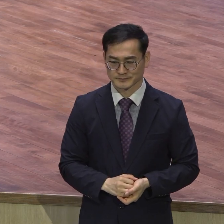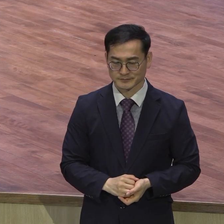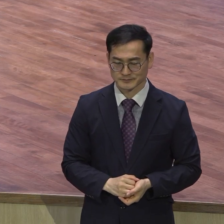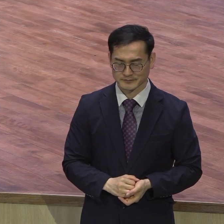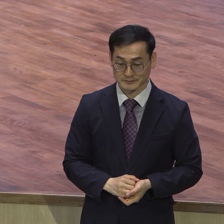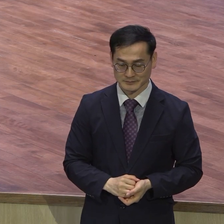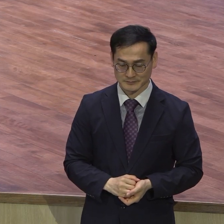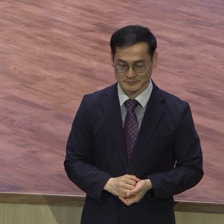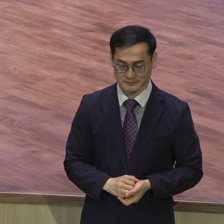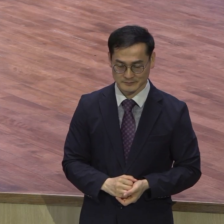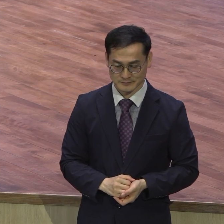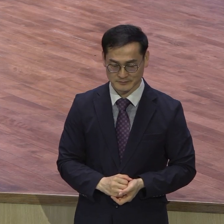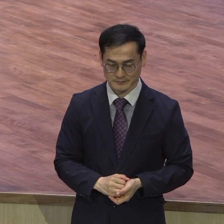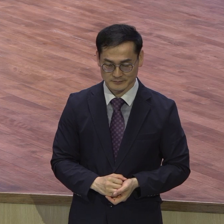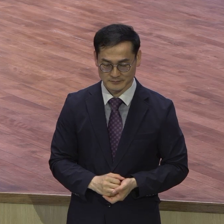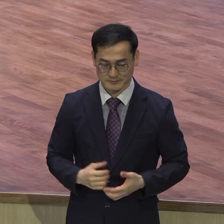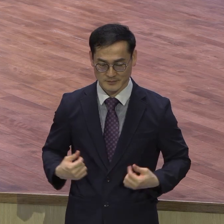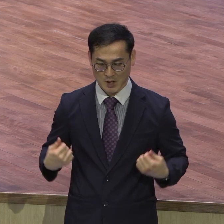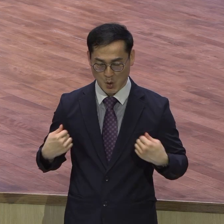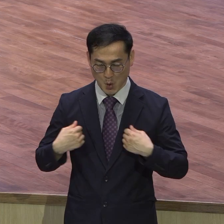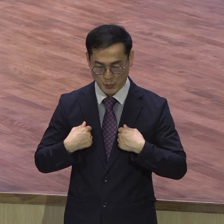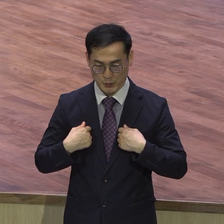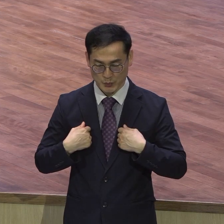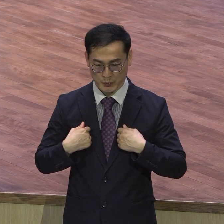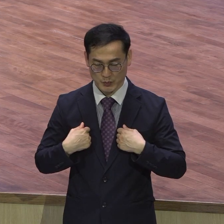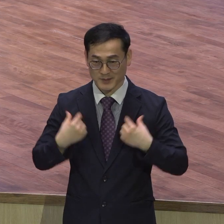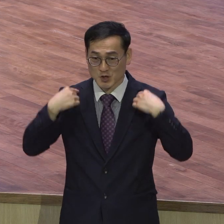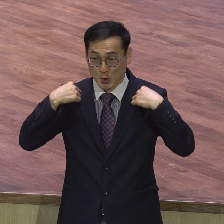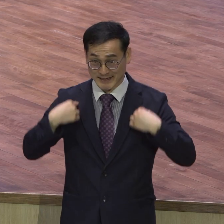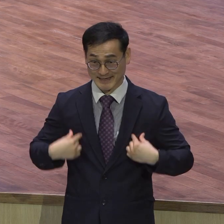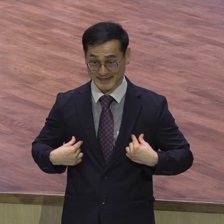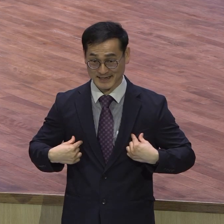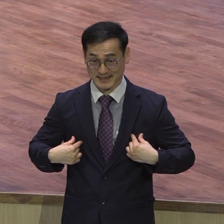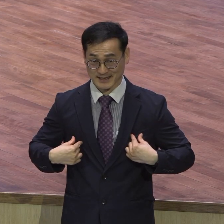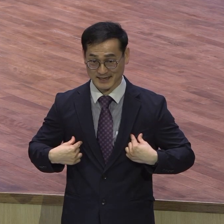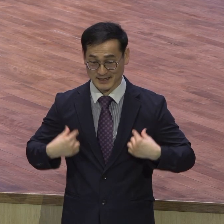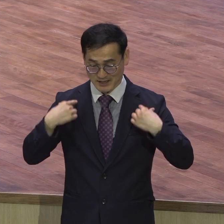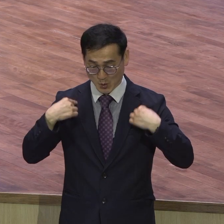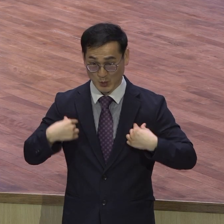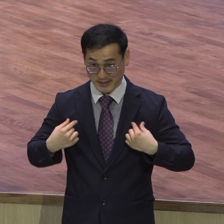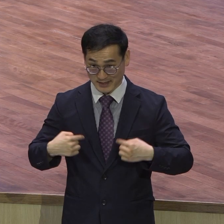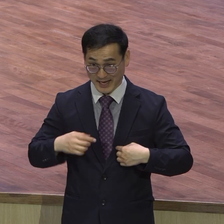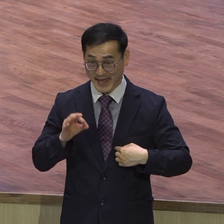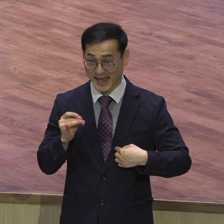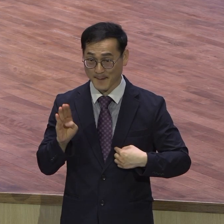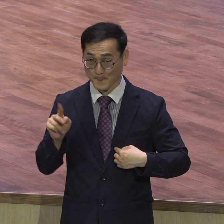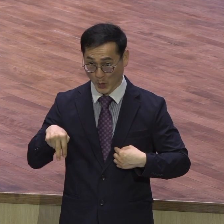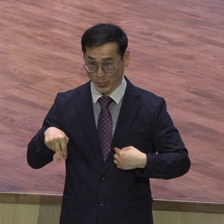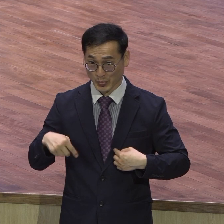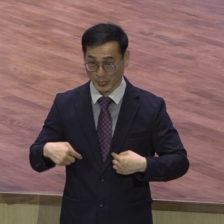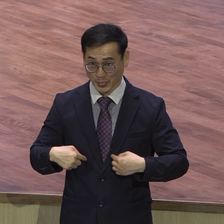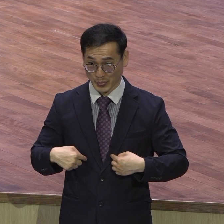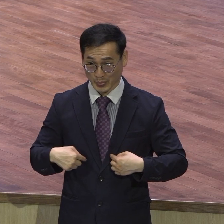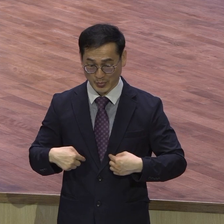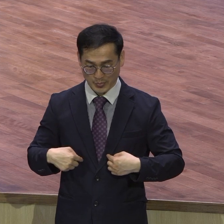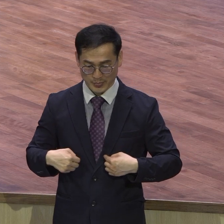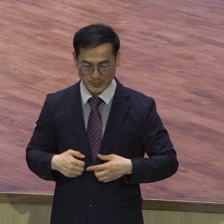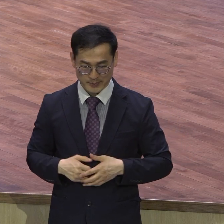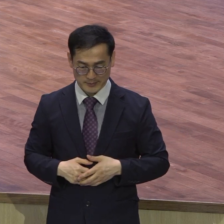겉옷을 입은 후에 그 다음에 쫓기어 같은 옷이 애봇입니다. 쫓기어 같은 걸쳤잖아요.